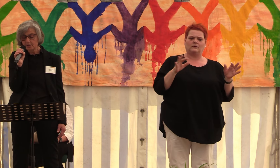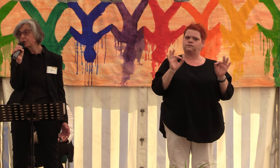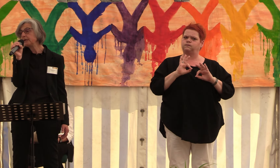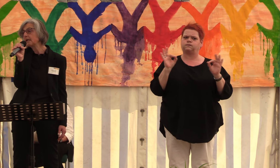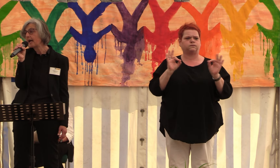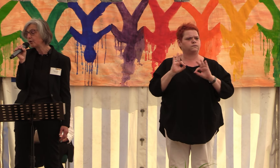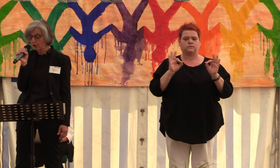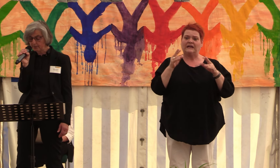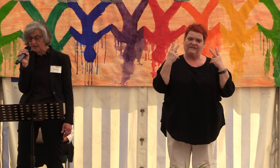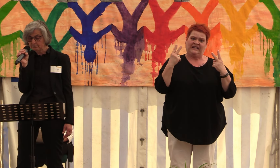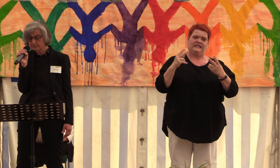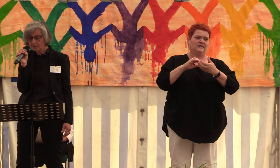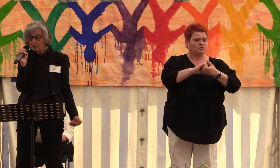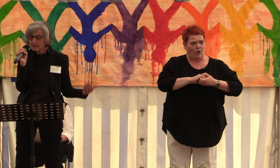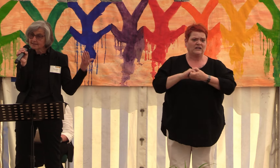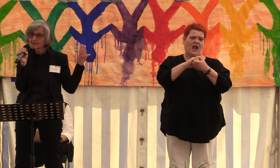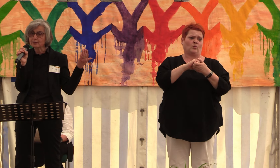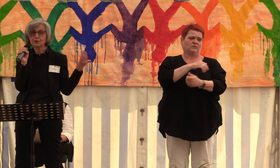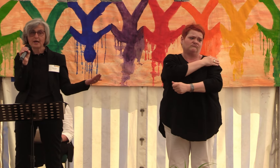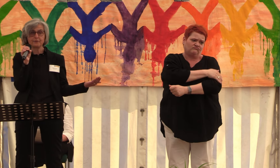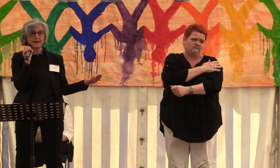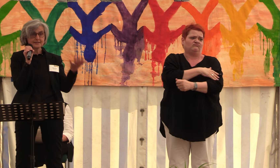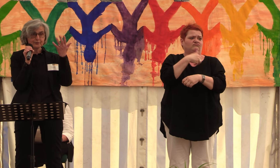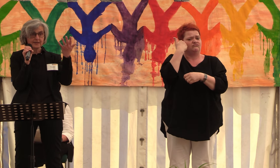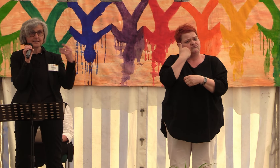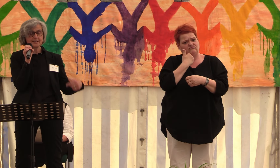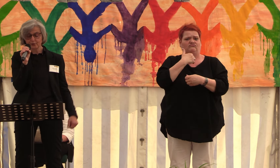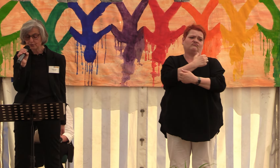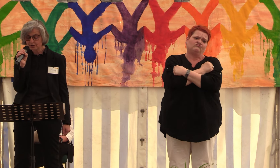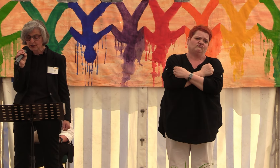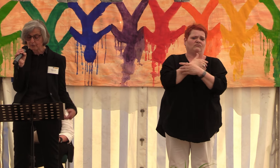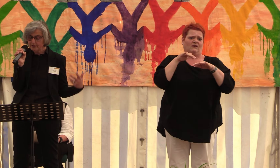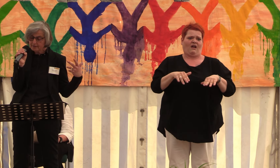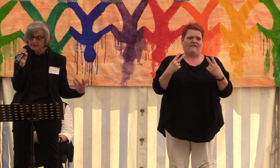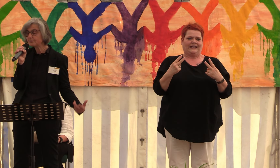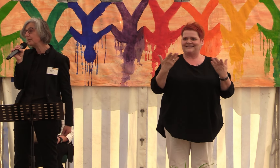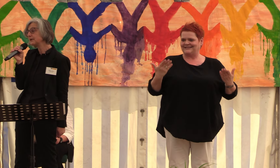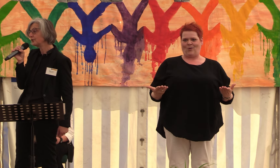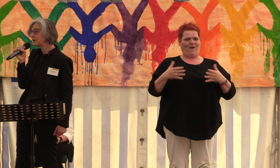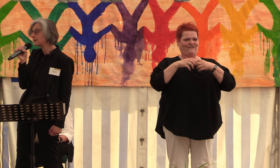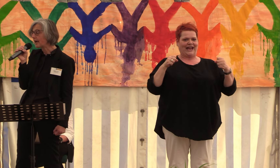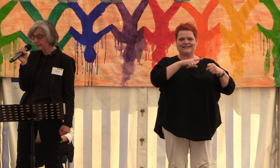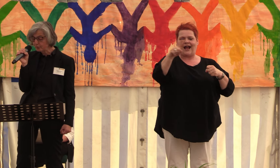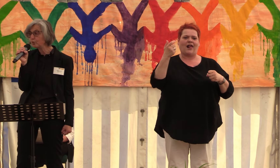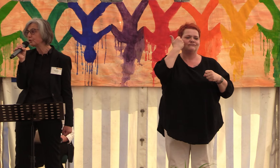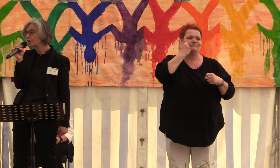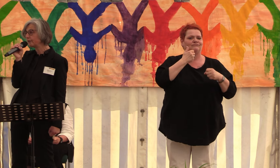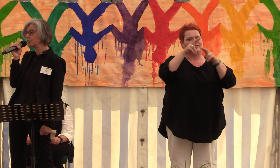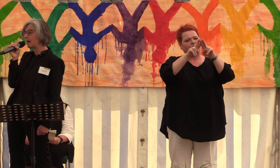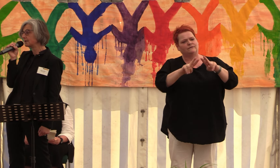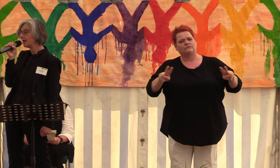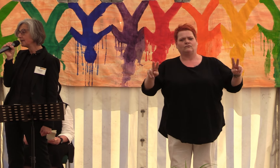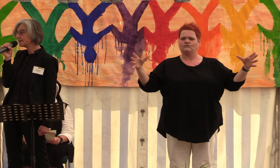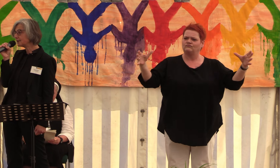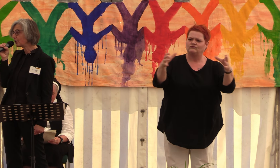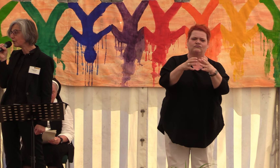Nächstenliebe spielen keine Rolle mehr. Und da ist genau so ein Fest, und wenn ich hier in die Runde schaue, was mir persönlich einfach Mut und